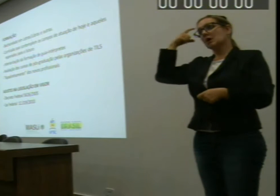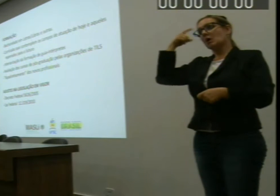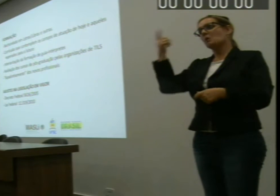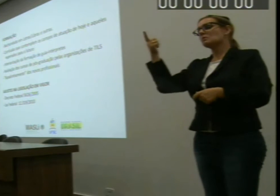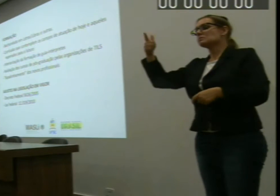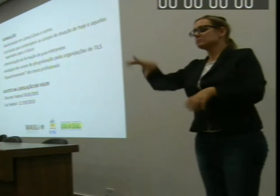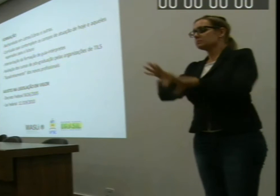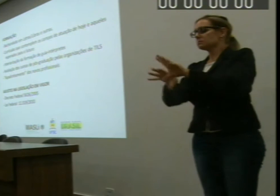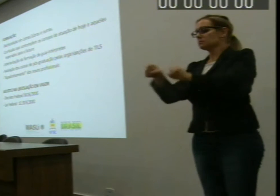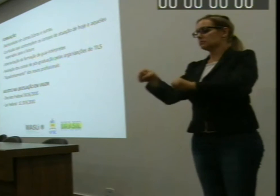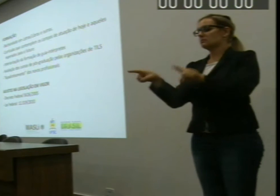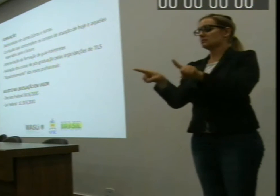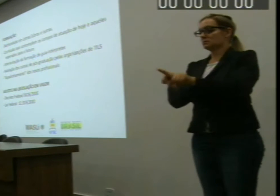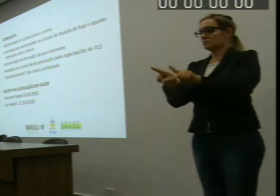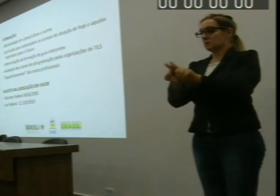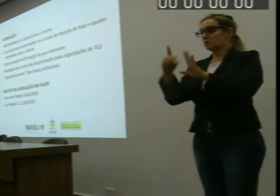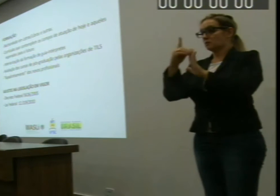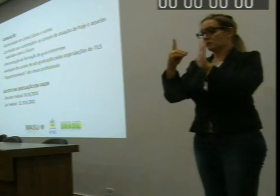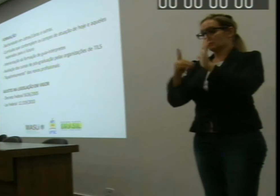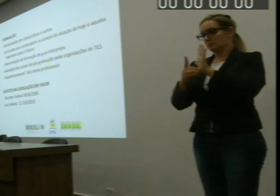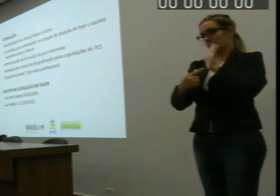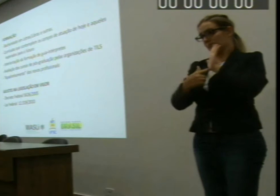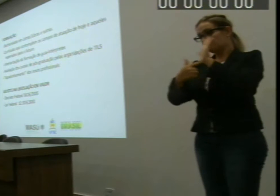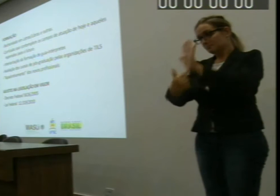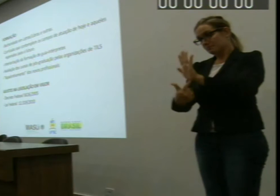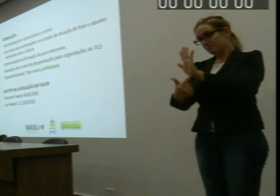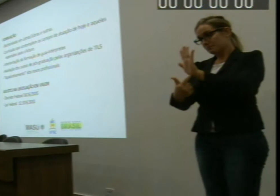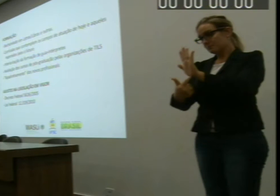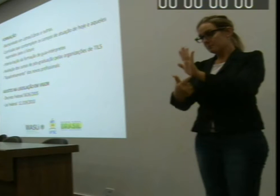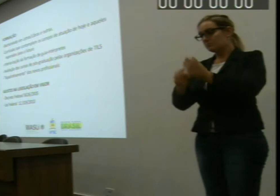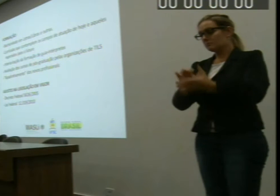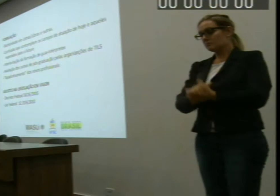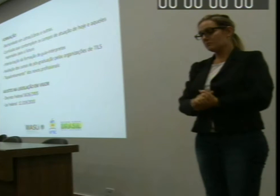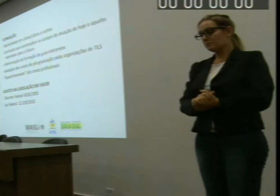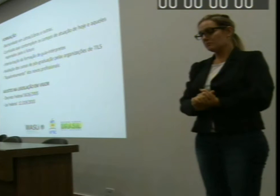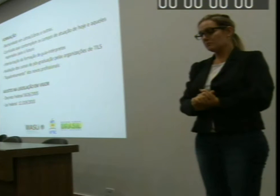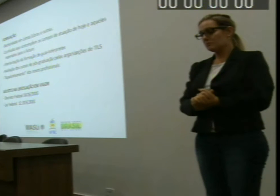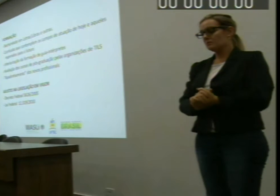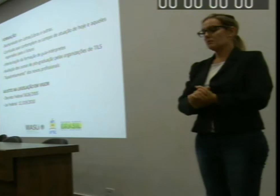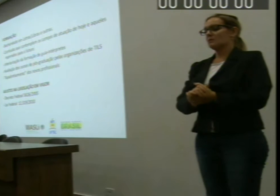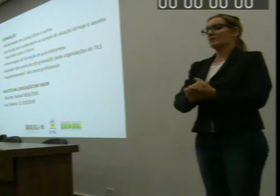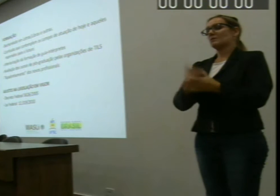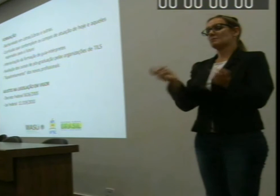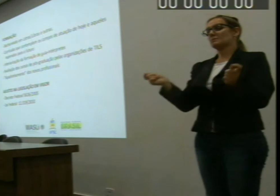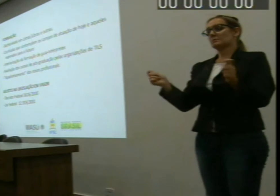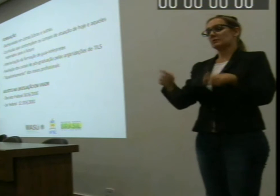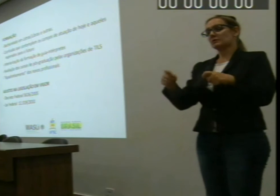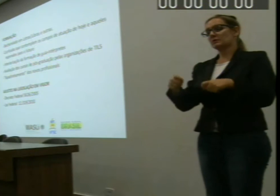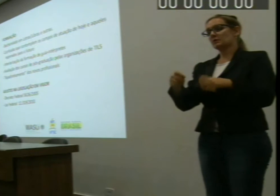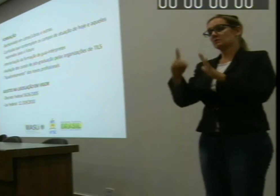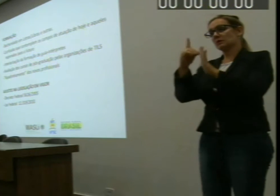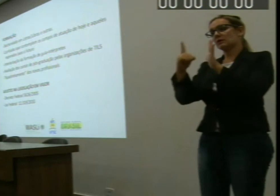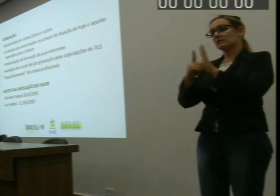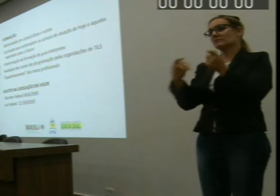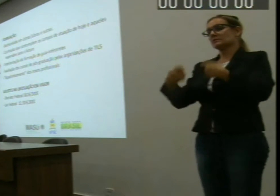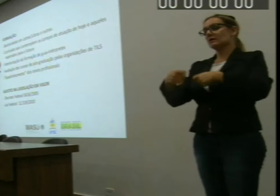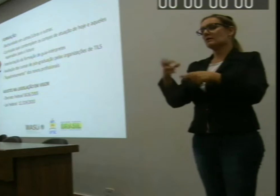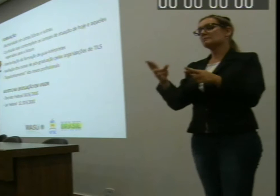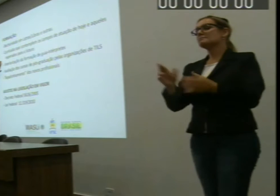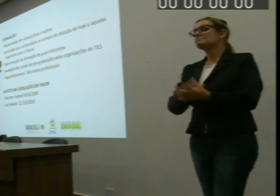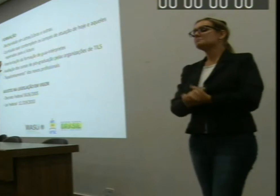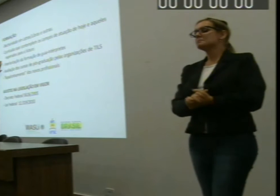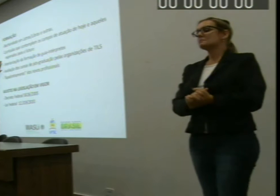qualquer outra formação que o decreto apresenta que o decreto traz a a como possibilidade os currículos